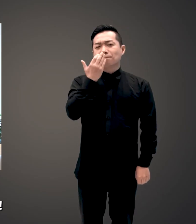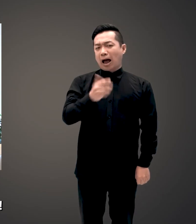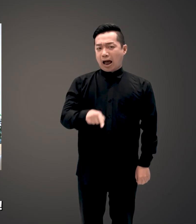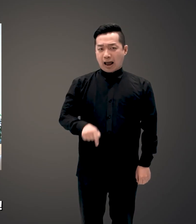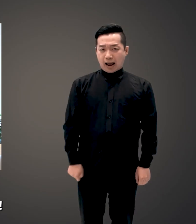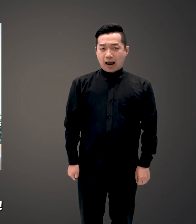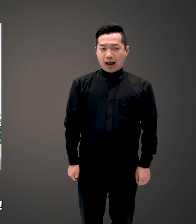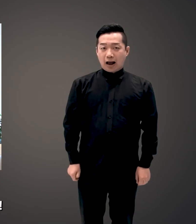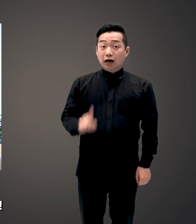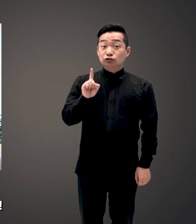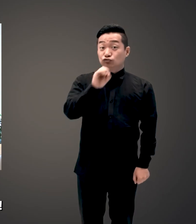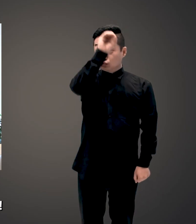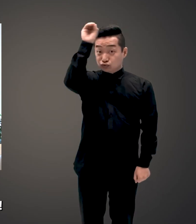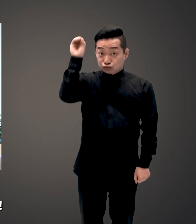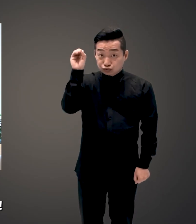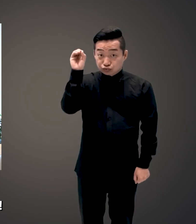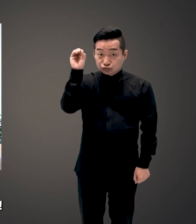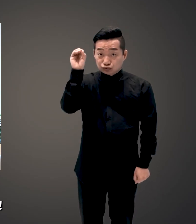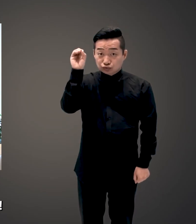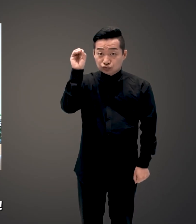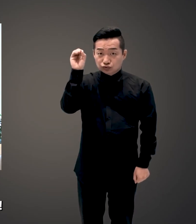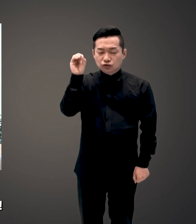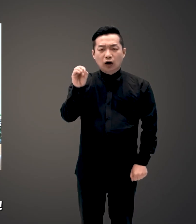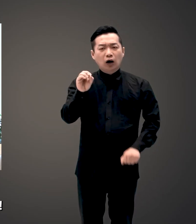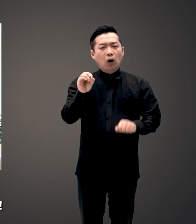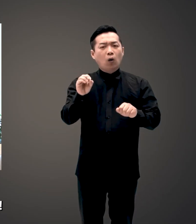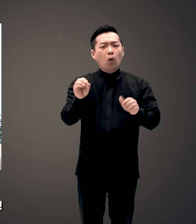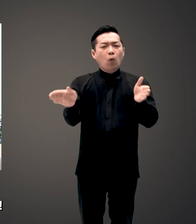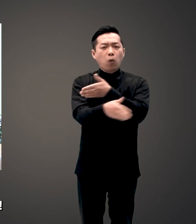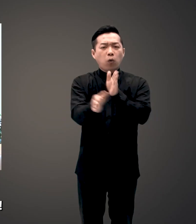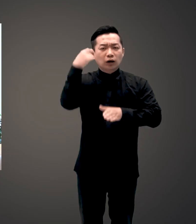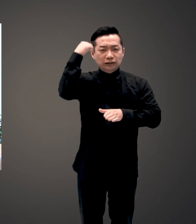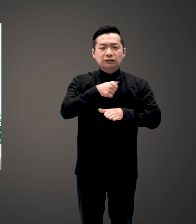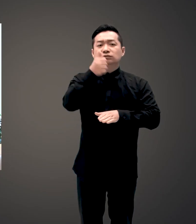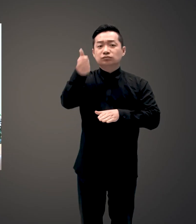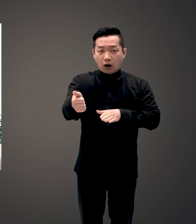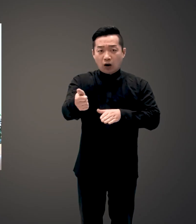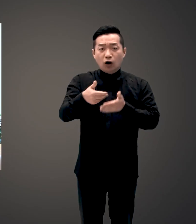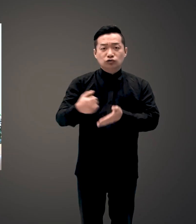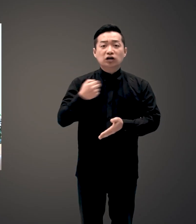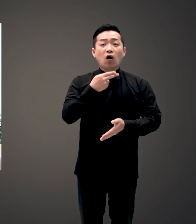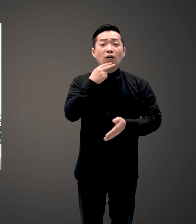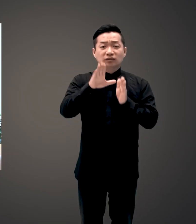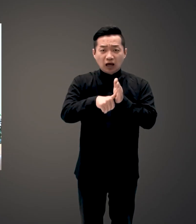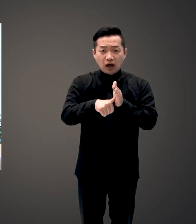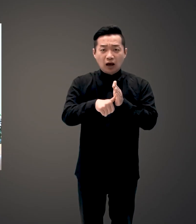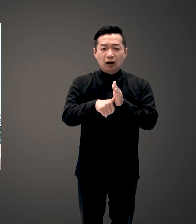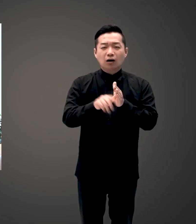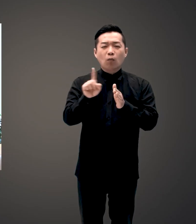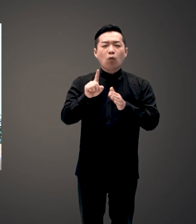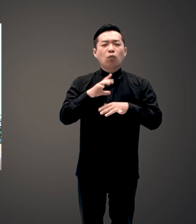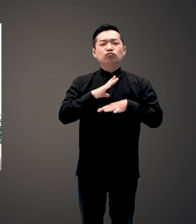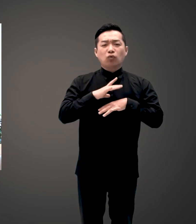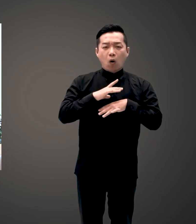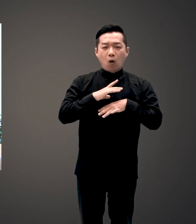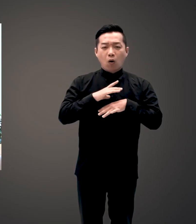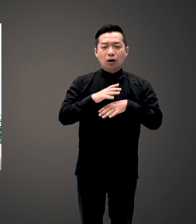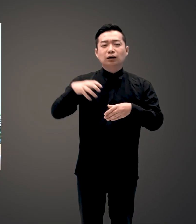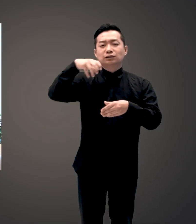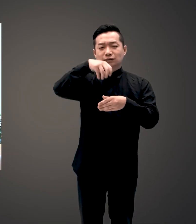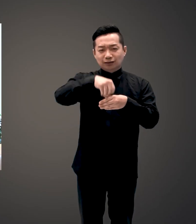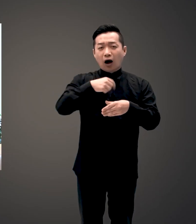제목을 정한 이유는 사실 워라벨에서 그 일이라는 게 무엇을 위한 것인가에 대해서 우리가 생각을 하고